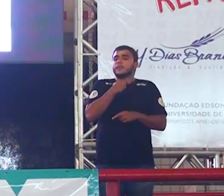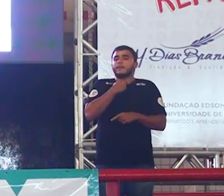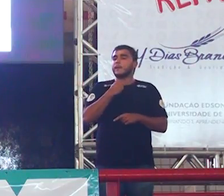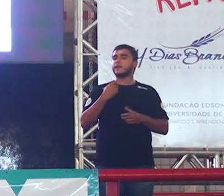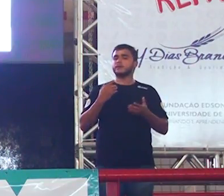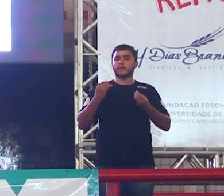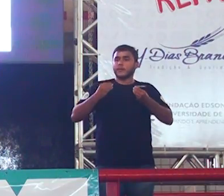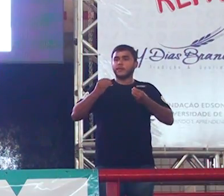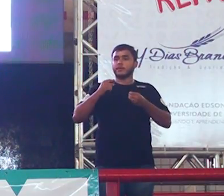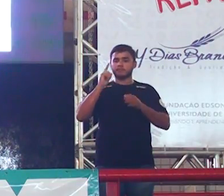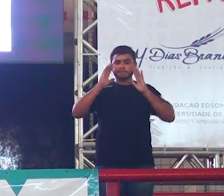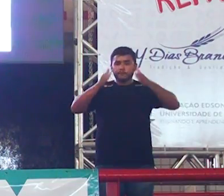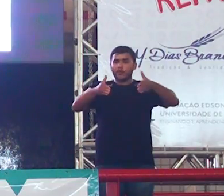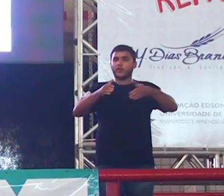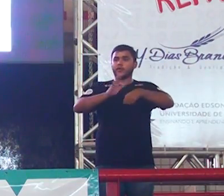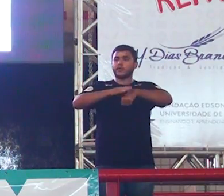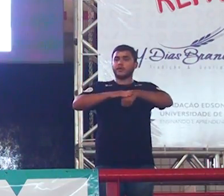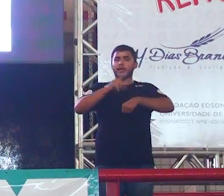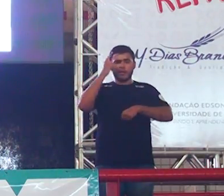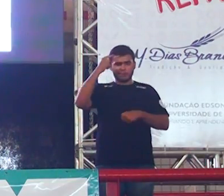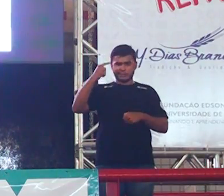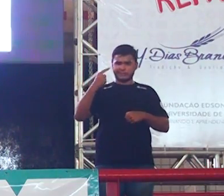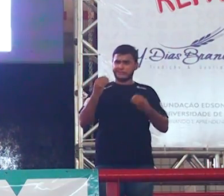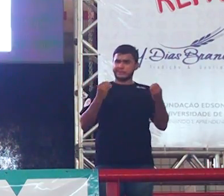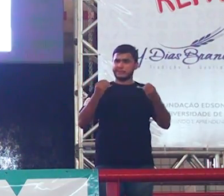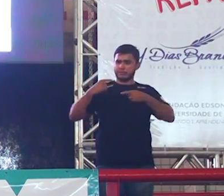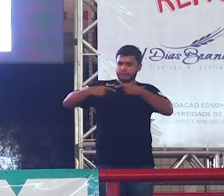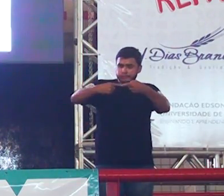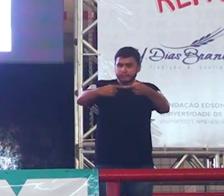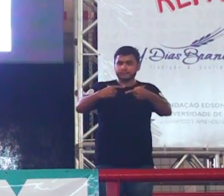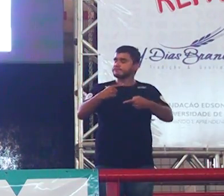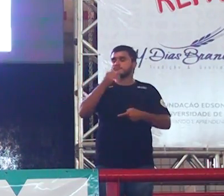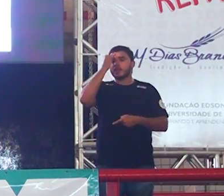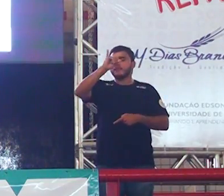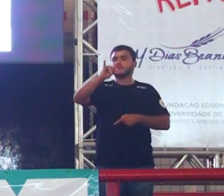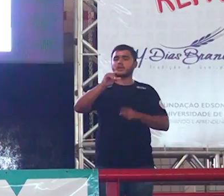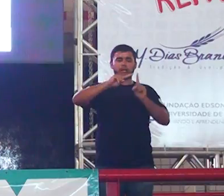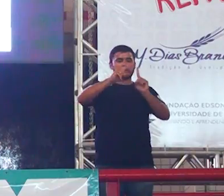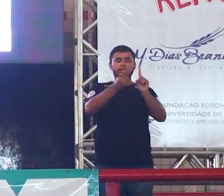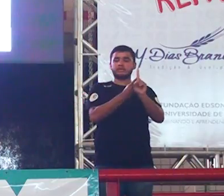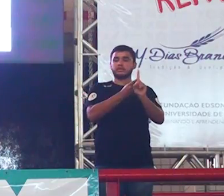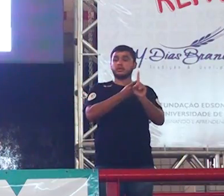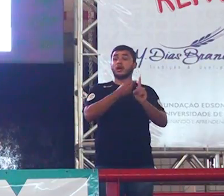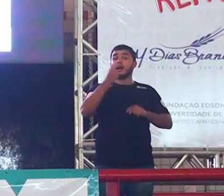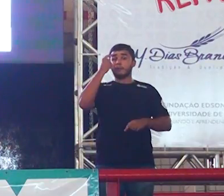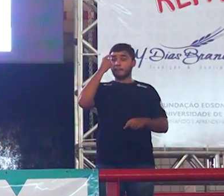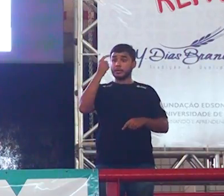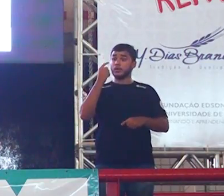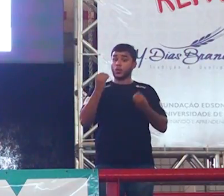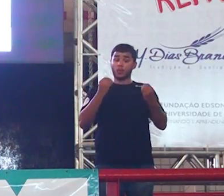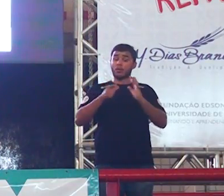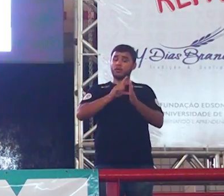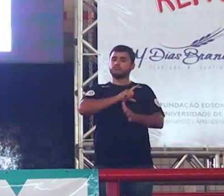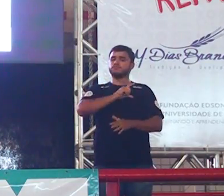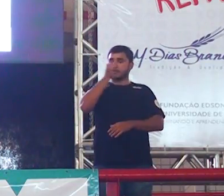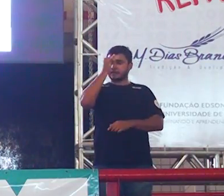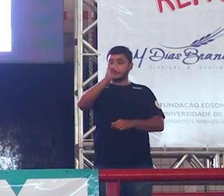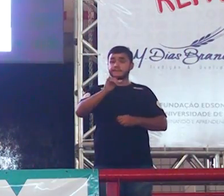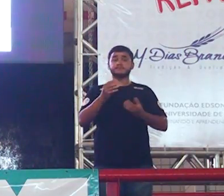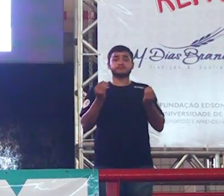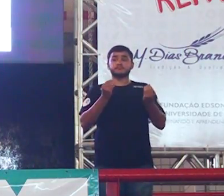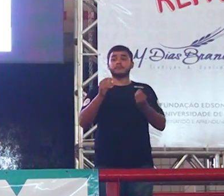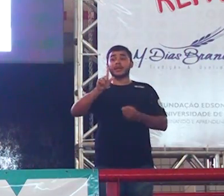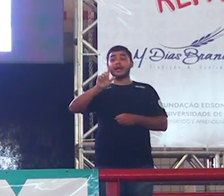direção quem? Em direção, certo, ao líquido seminal, e esse líquido seminal ele vai sair sem